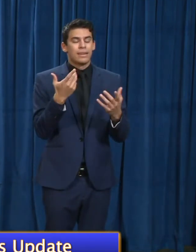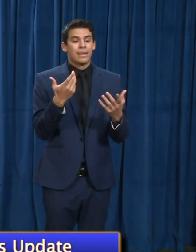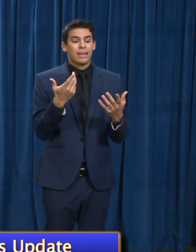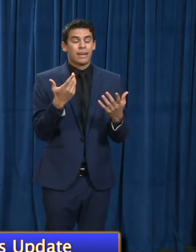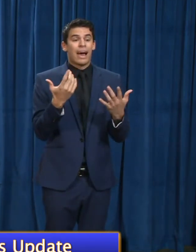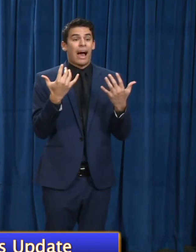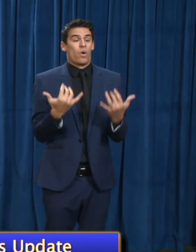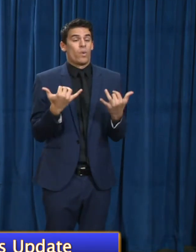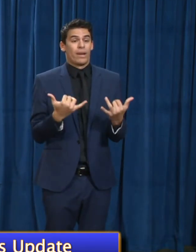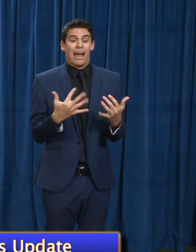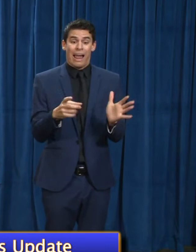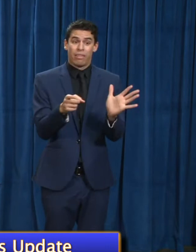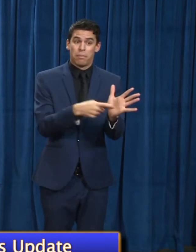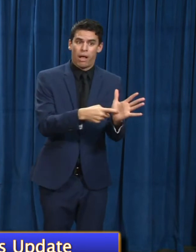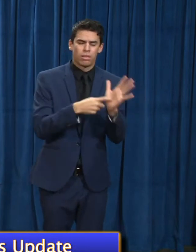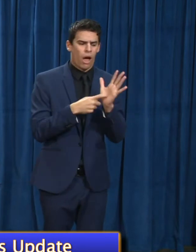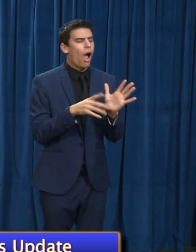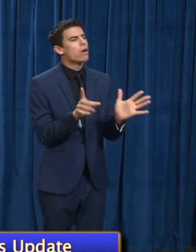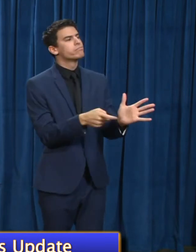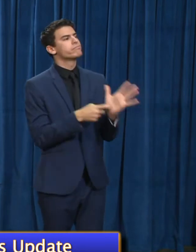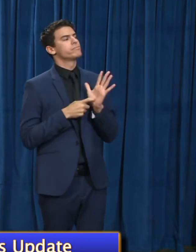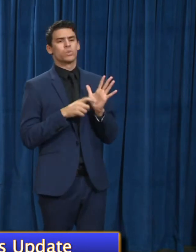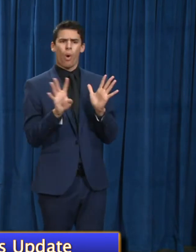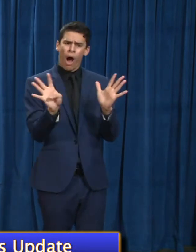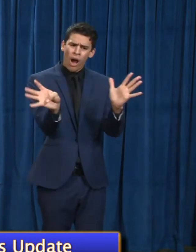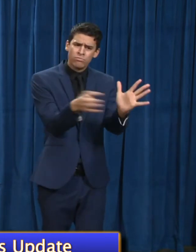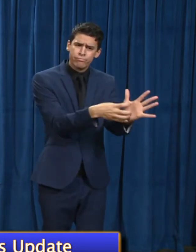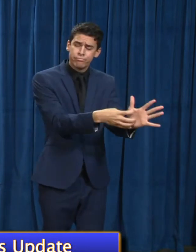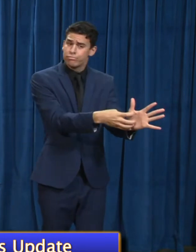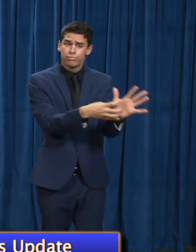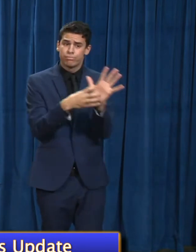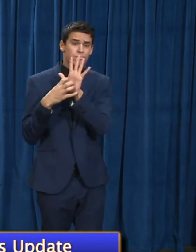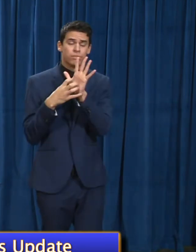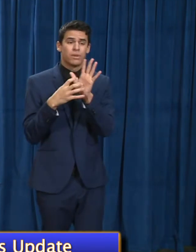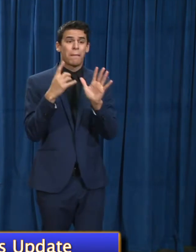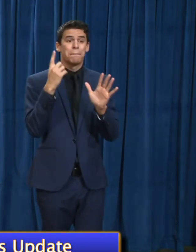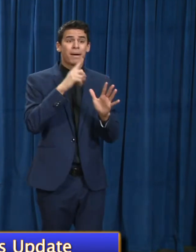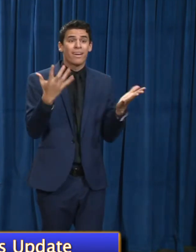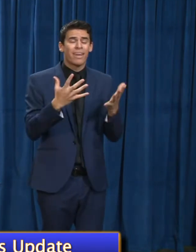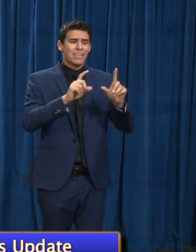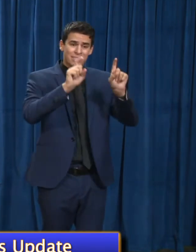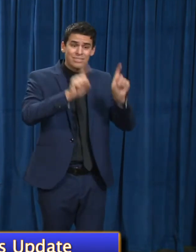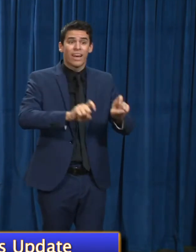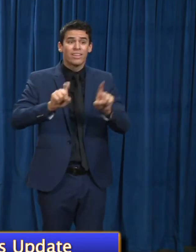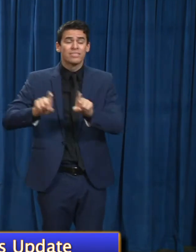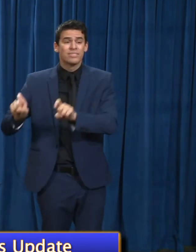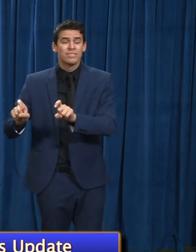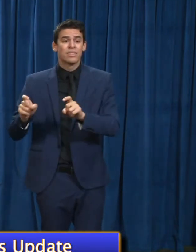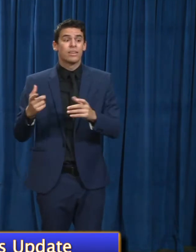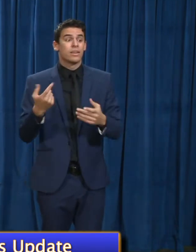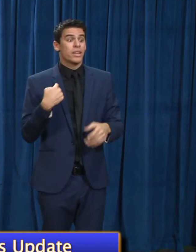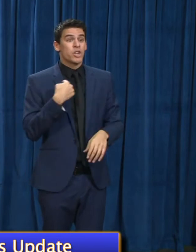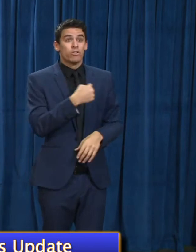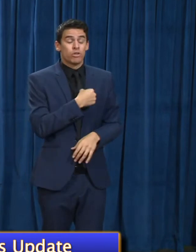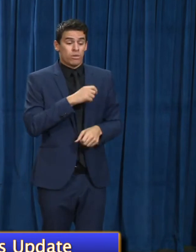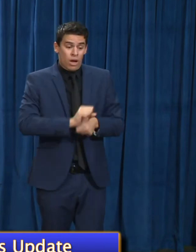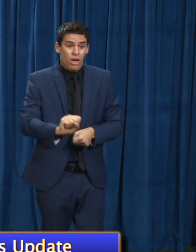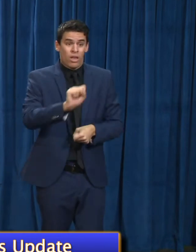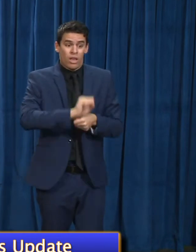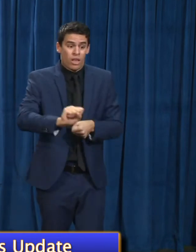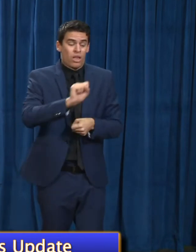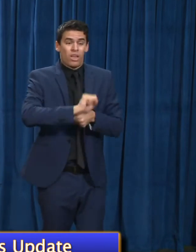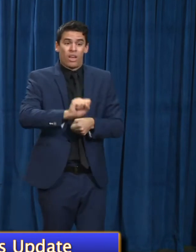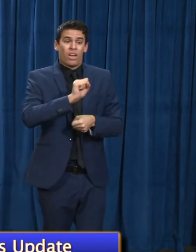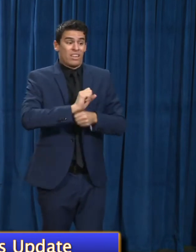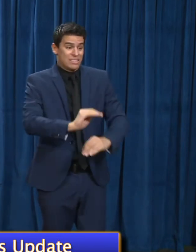de demanda que hay hoy para hacerse las pruebas, nadie lo va a poder responder a